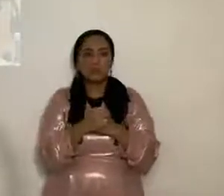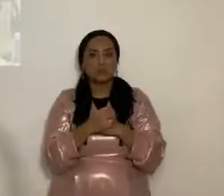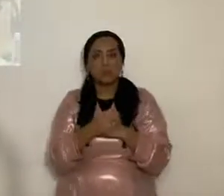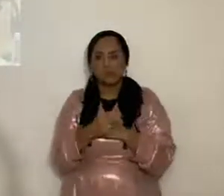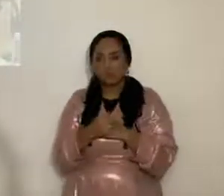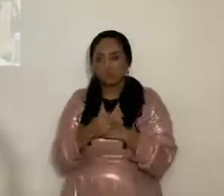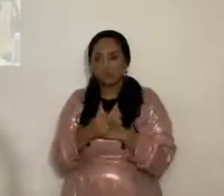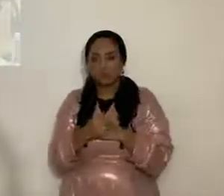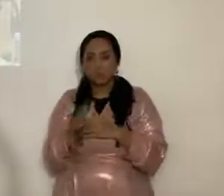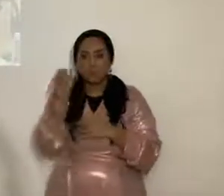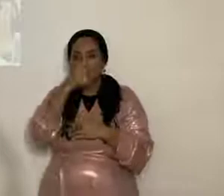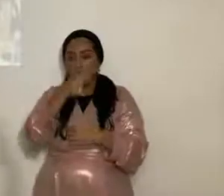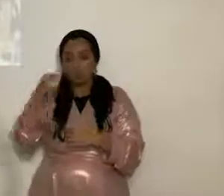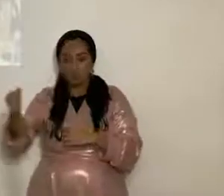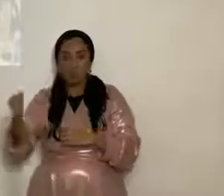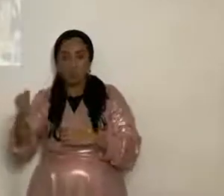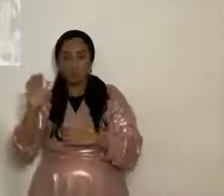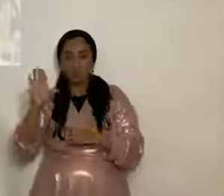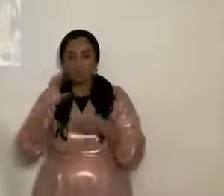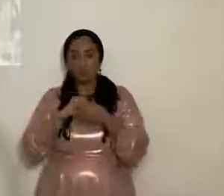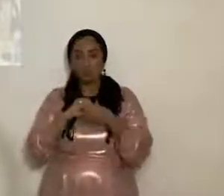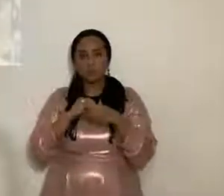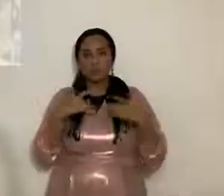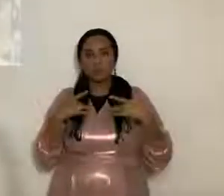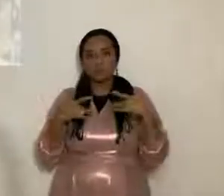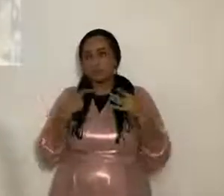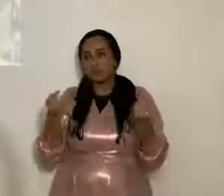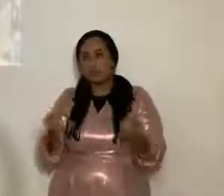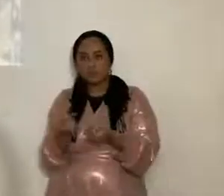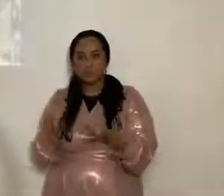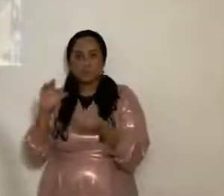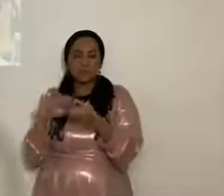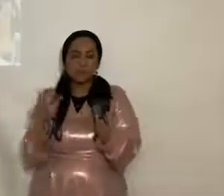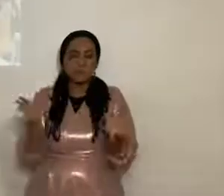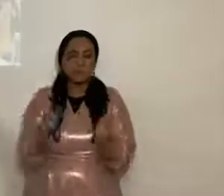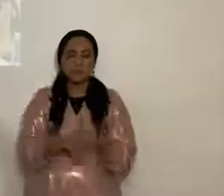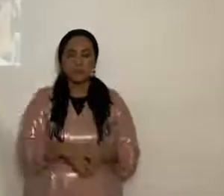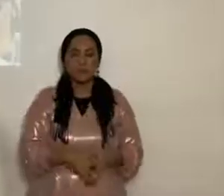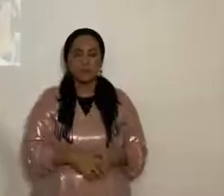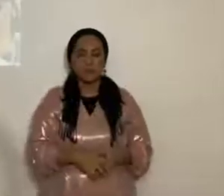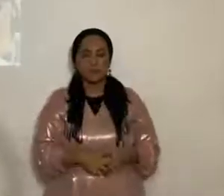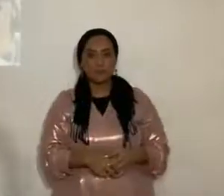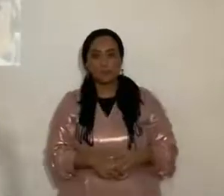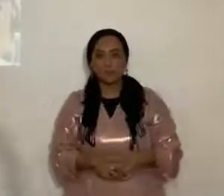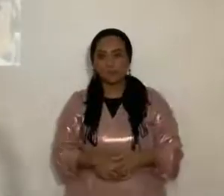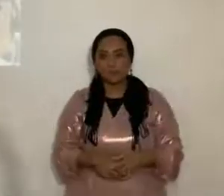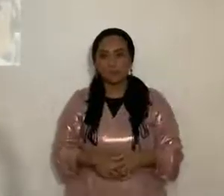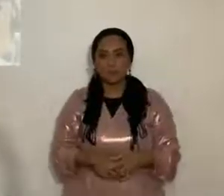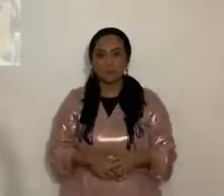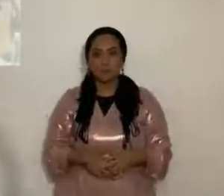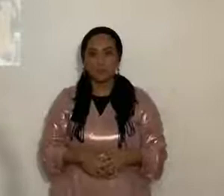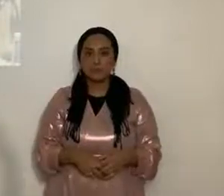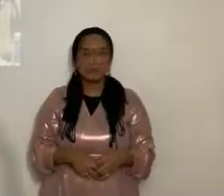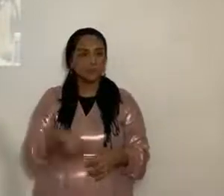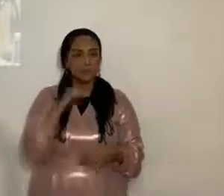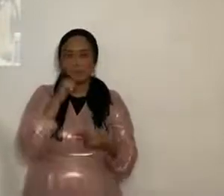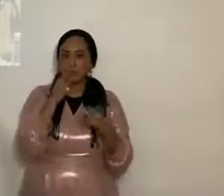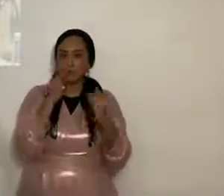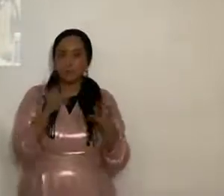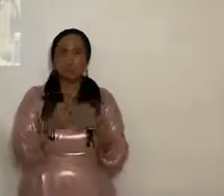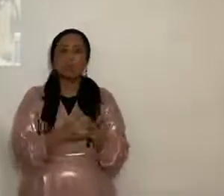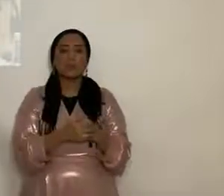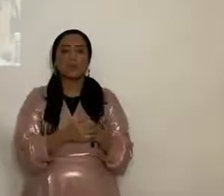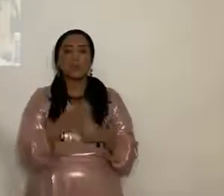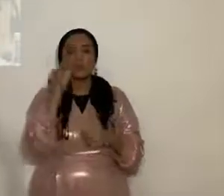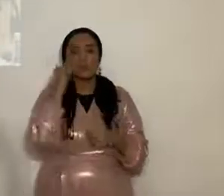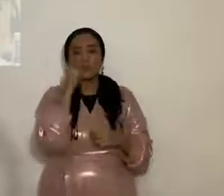desecha y los entrega a sus pasiones y pecados, sus concupiscencias. Así de fácil. No lo hagas.